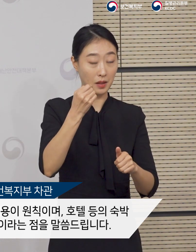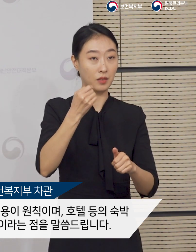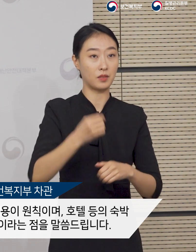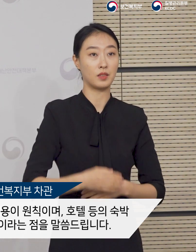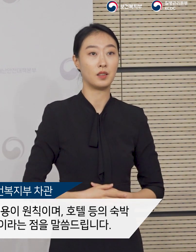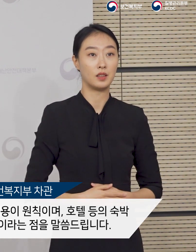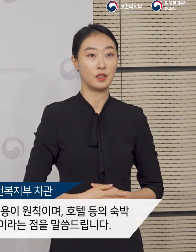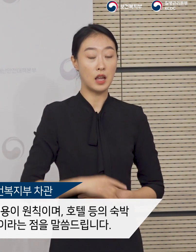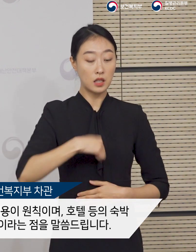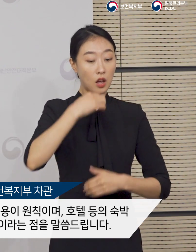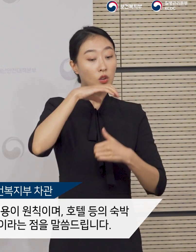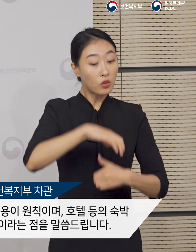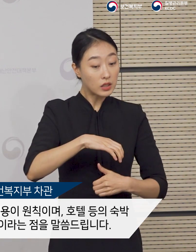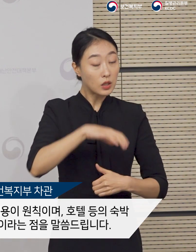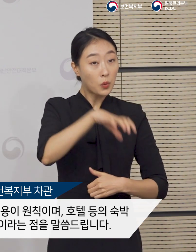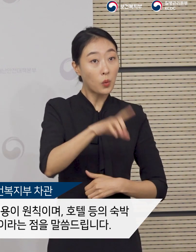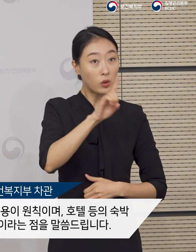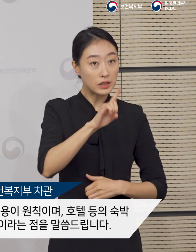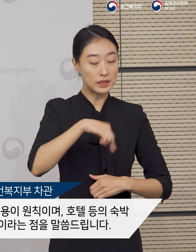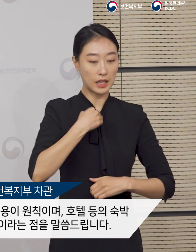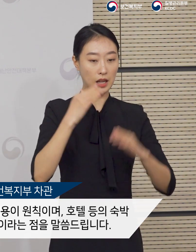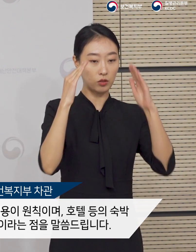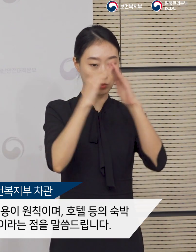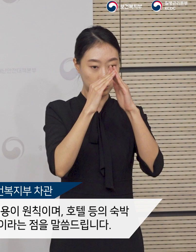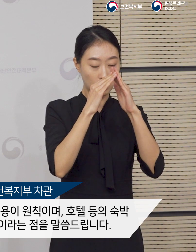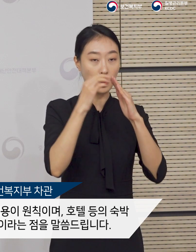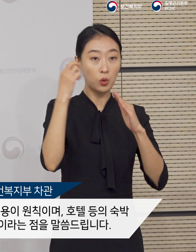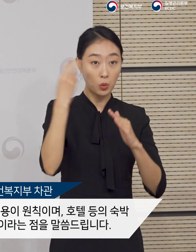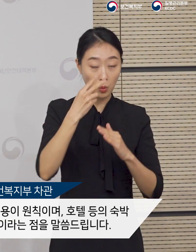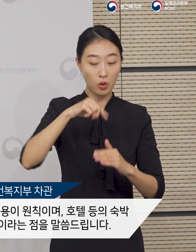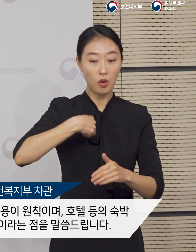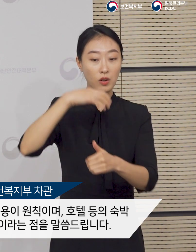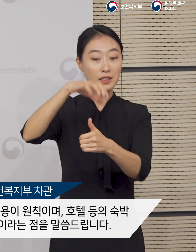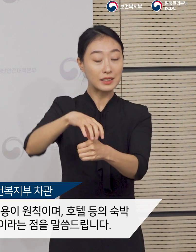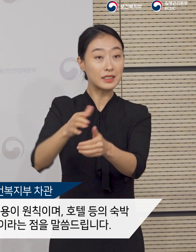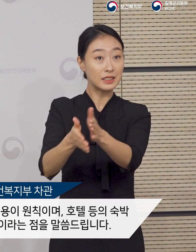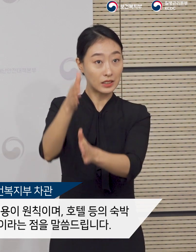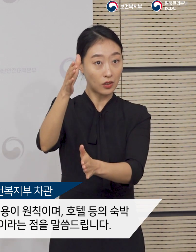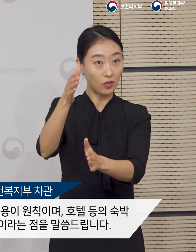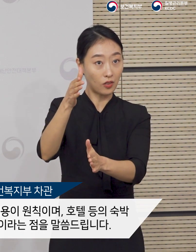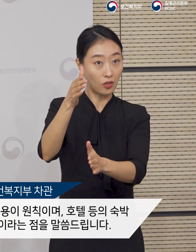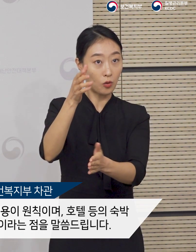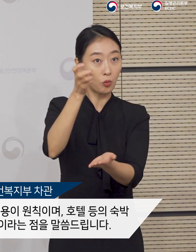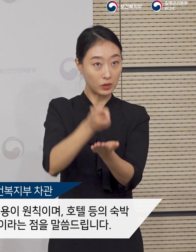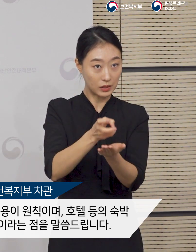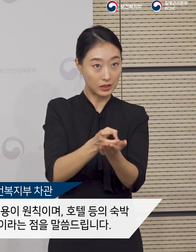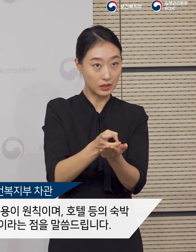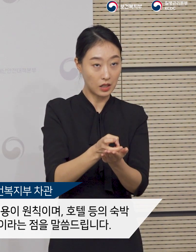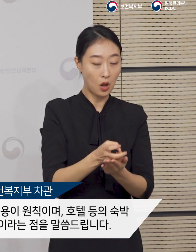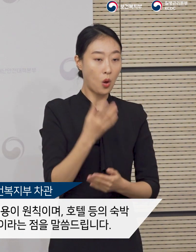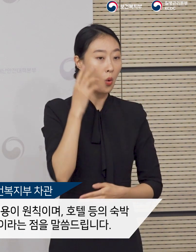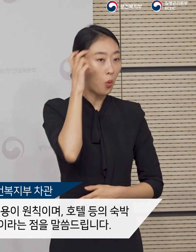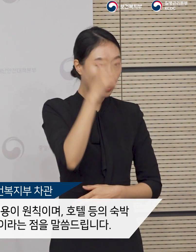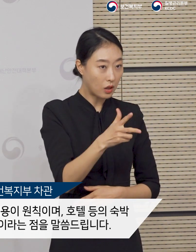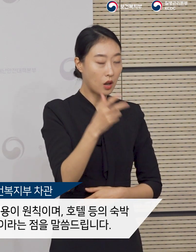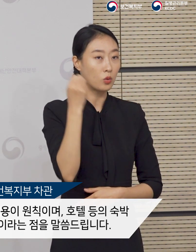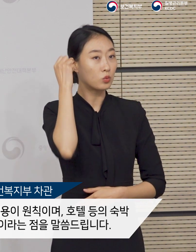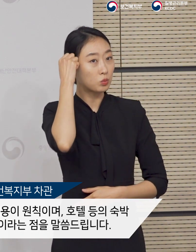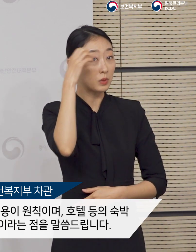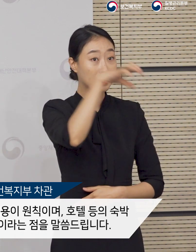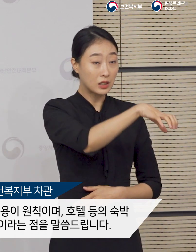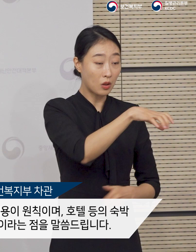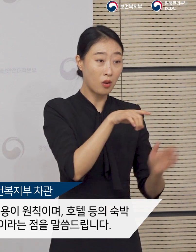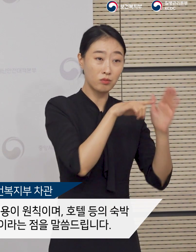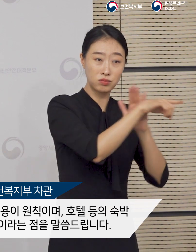장소는 자가주택 또는 격리시설 이용이 원칙이며 호텔 등의 숙박시설 이용은